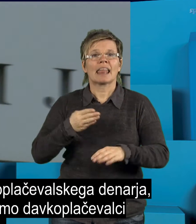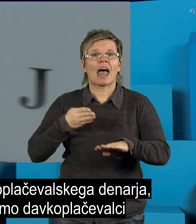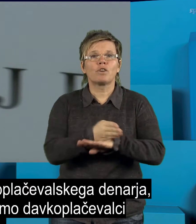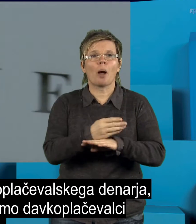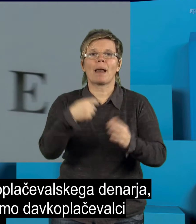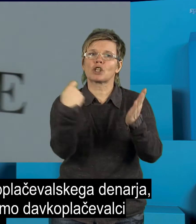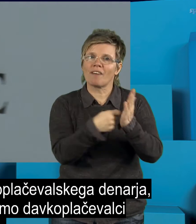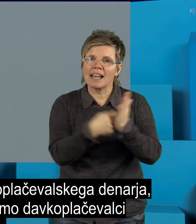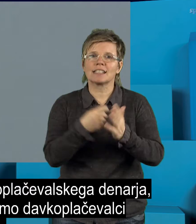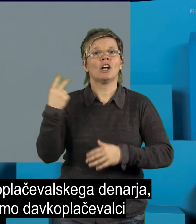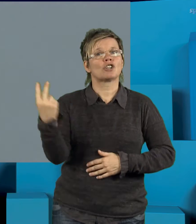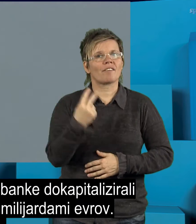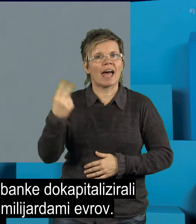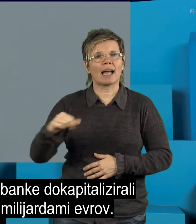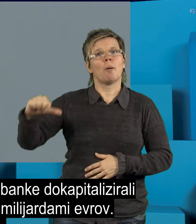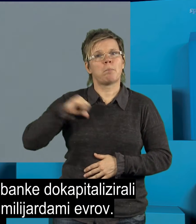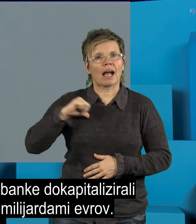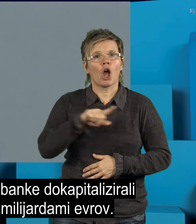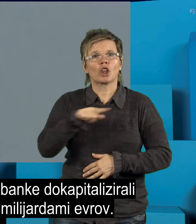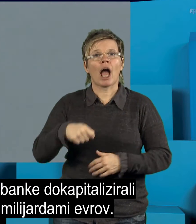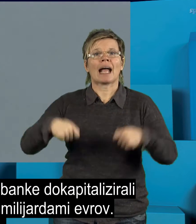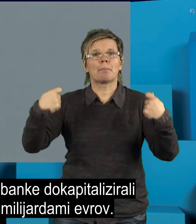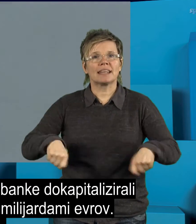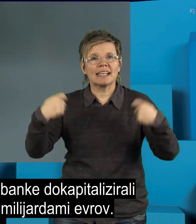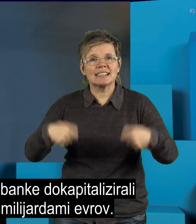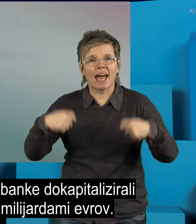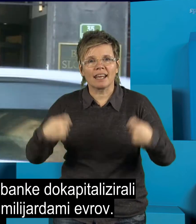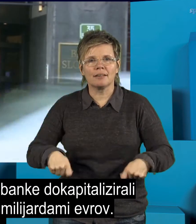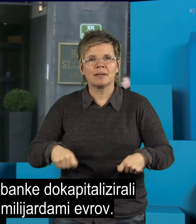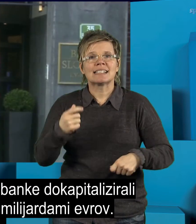banke dokapitalizirali s 3 milijardami evrov.